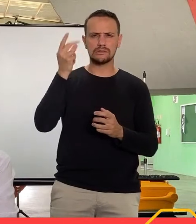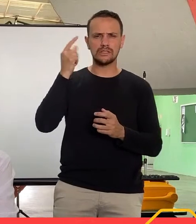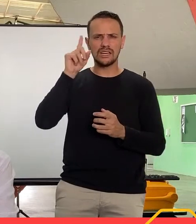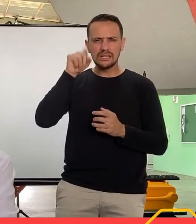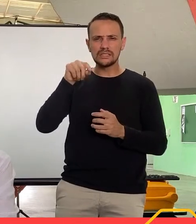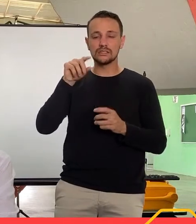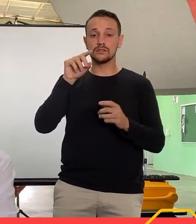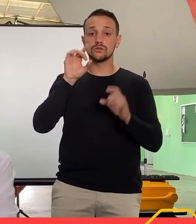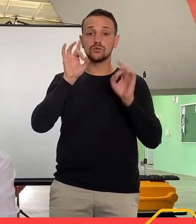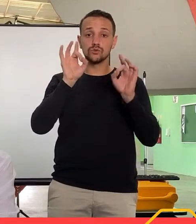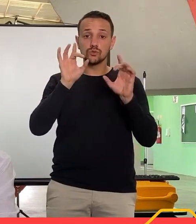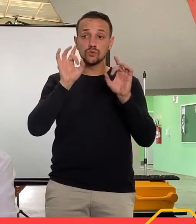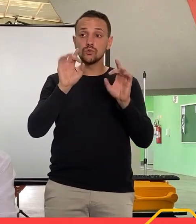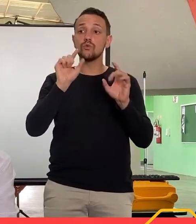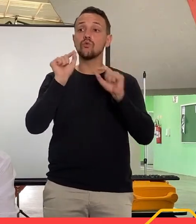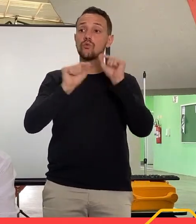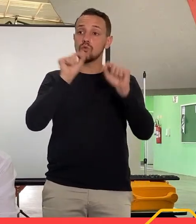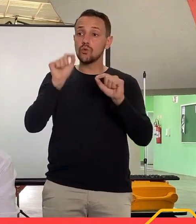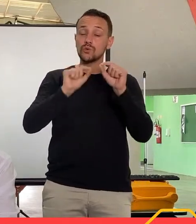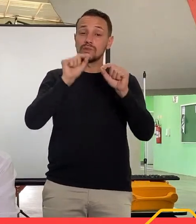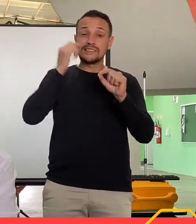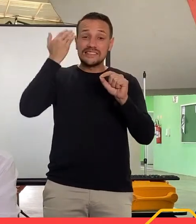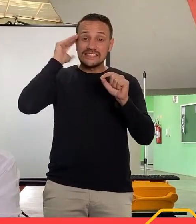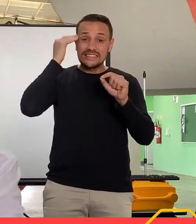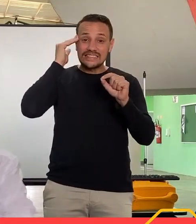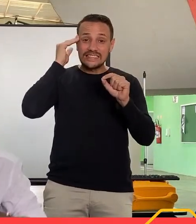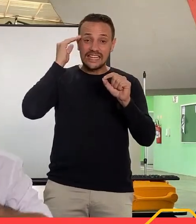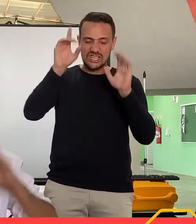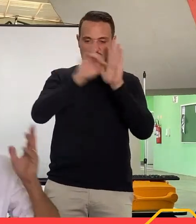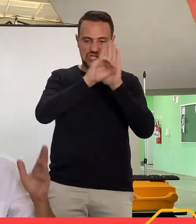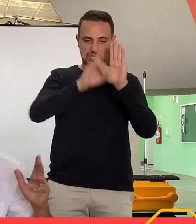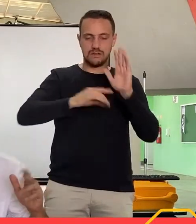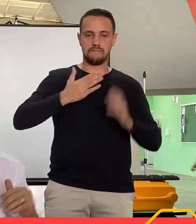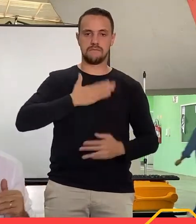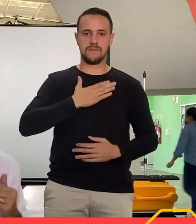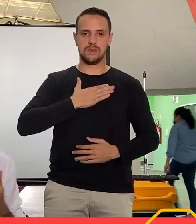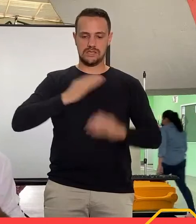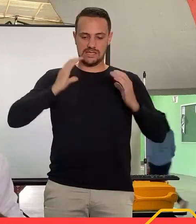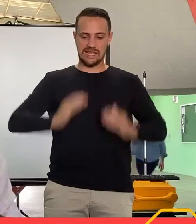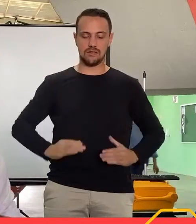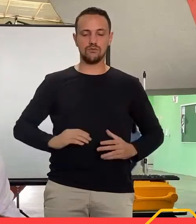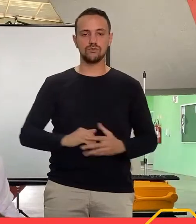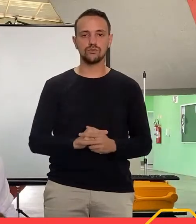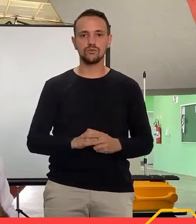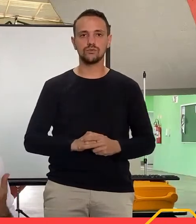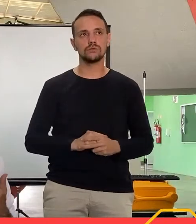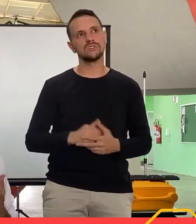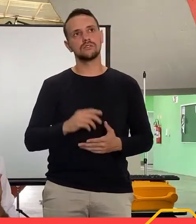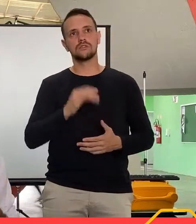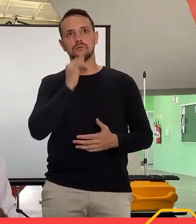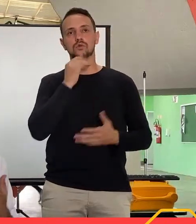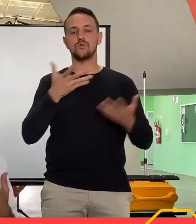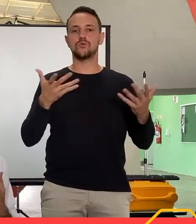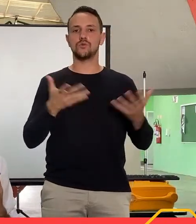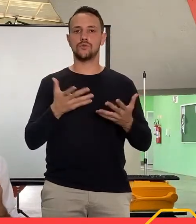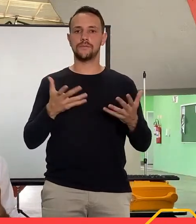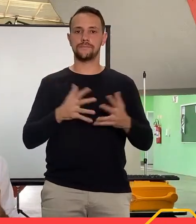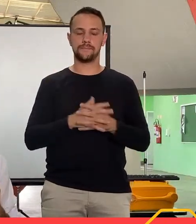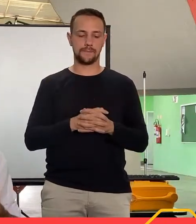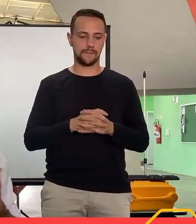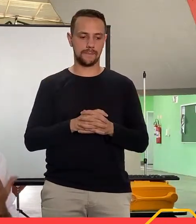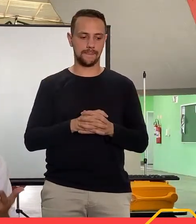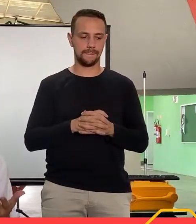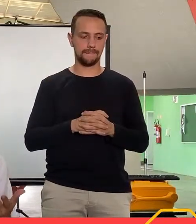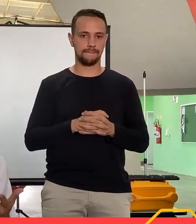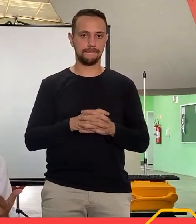visão restrita, inclusive, de direitos civis. Não é que eram todos os direitos civis. Hoje a gente considera